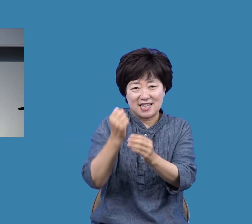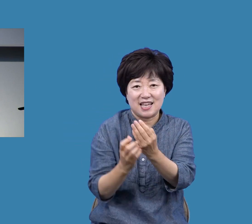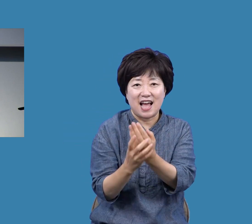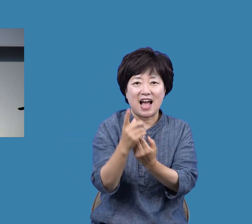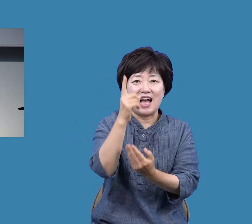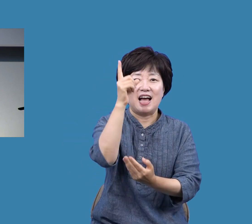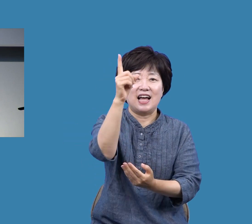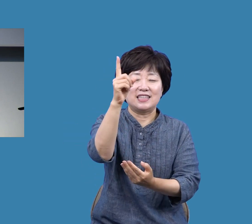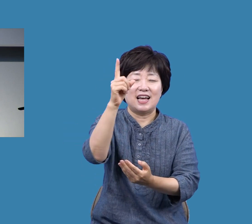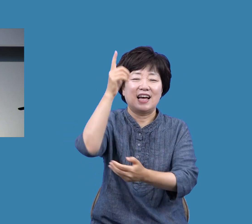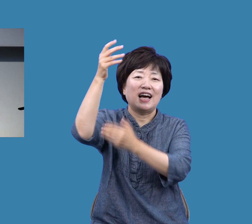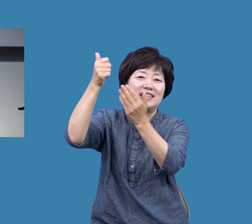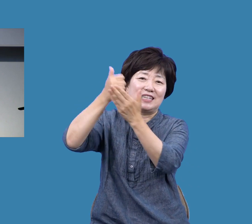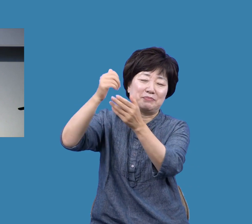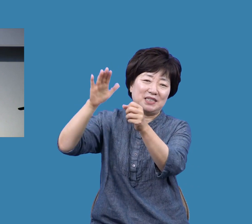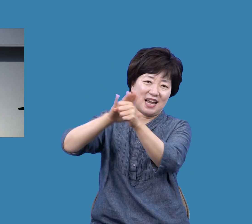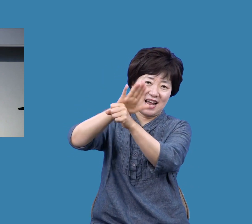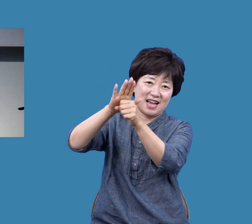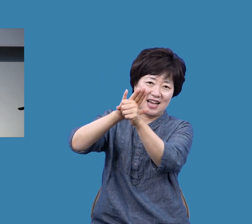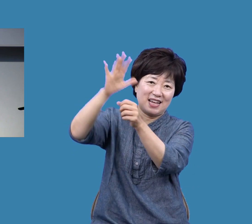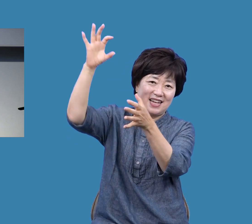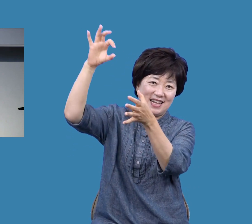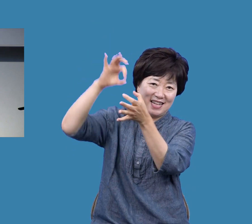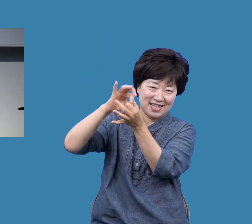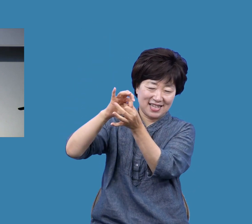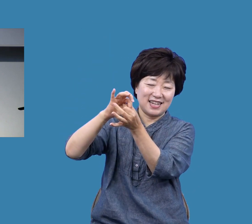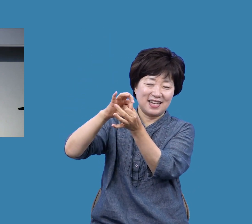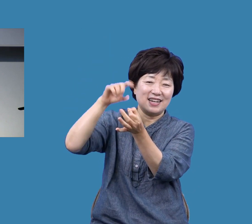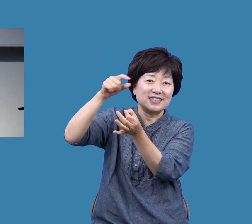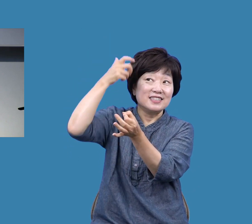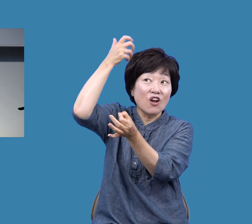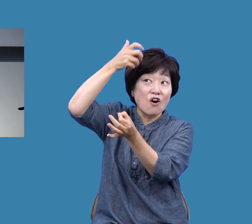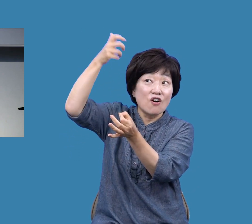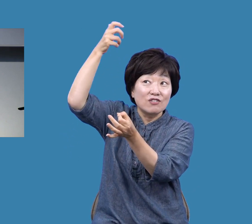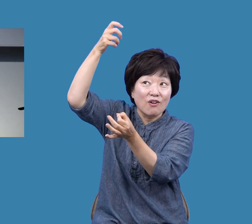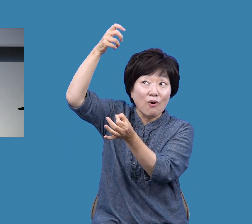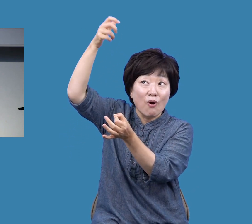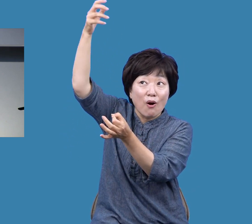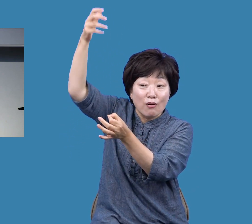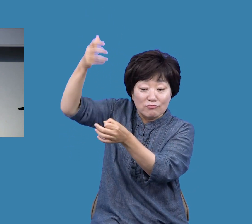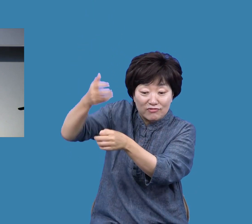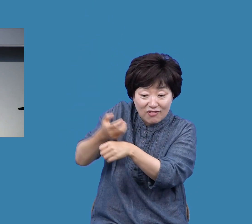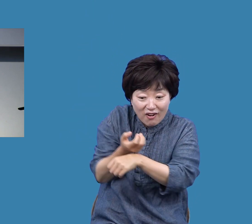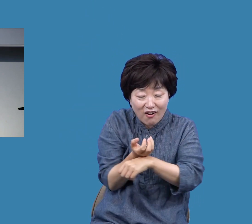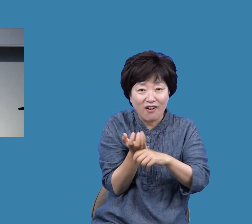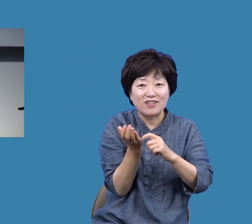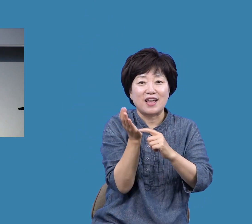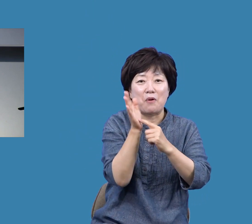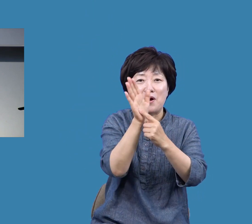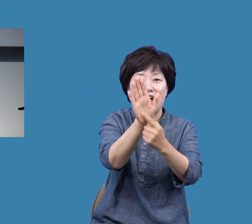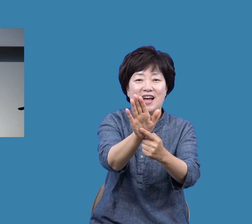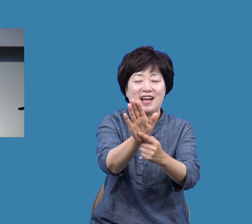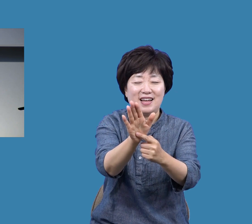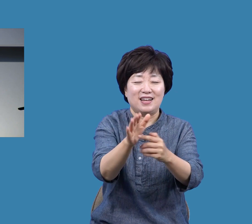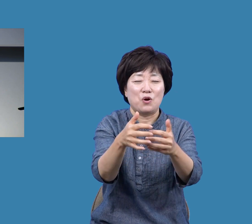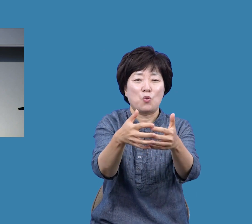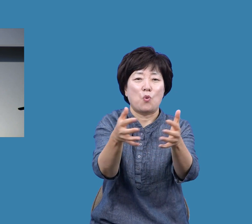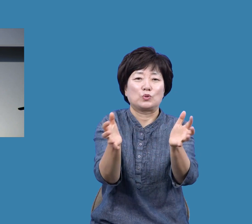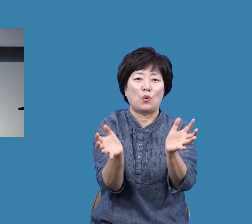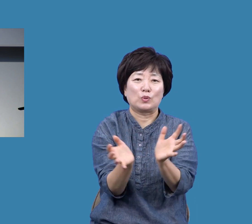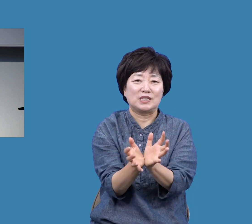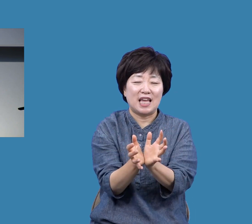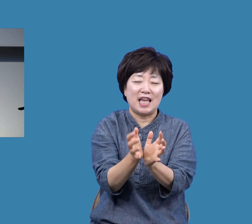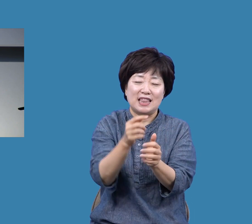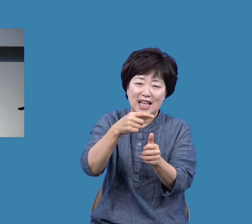사랑이시라. 그 영으로부터 이게 나오는 거란 말이에요. 그러면 결국 무엇이 만들어져요? 당연히 공동체가 만들어지는 거예요. 예.